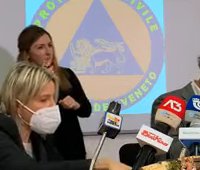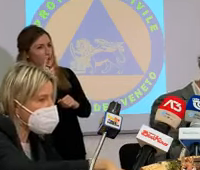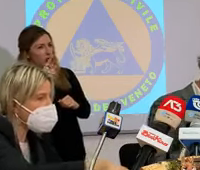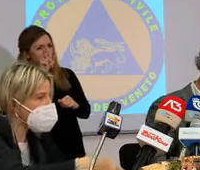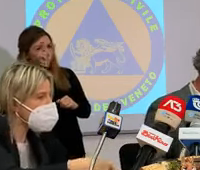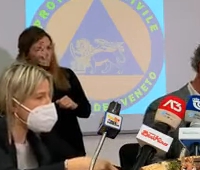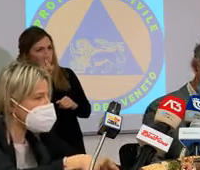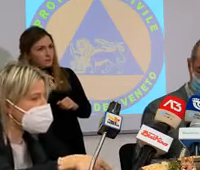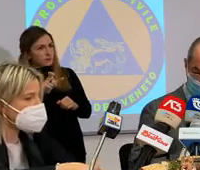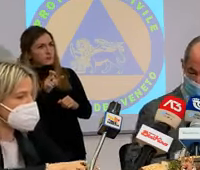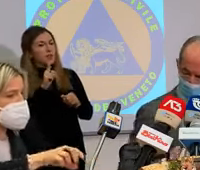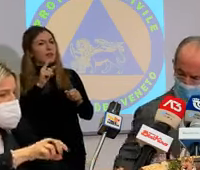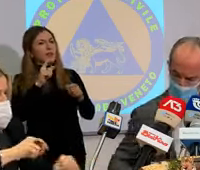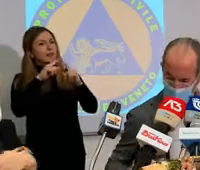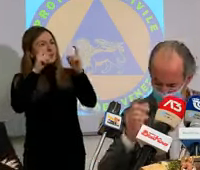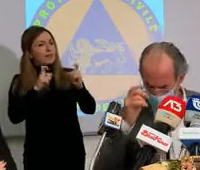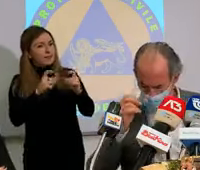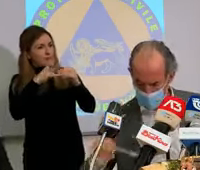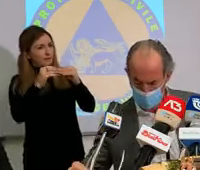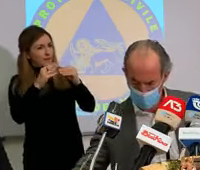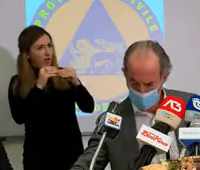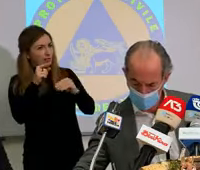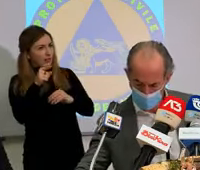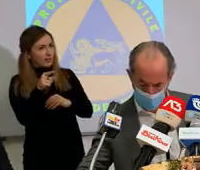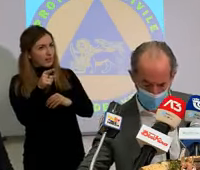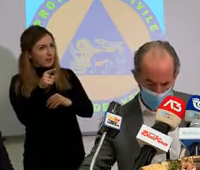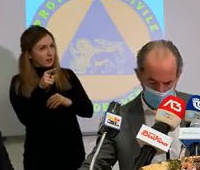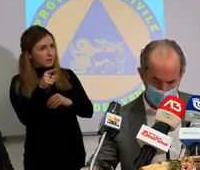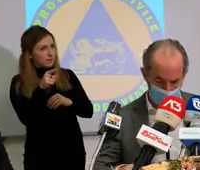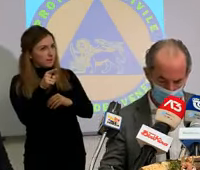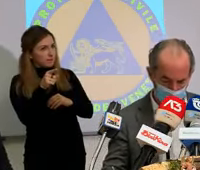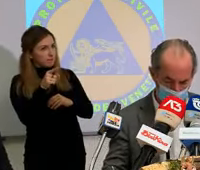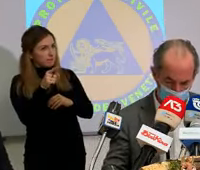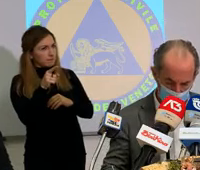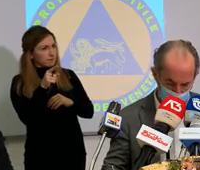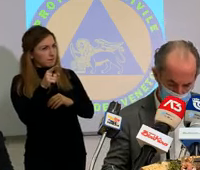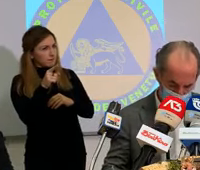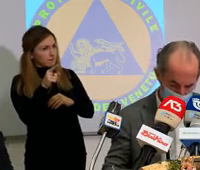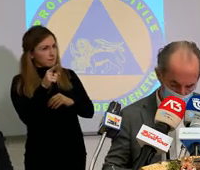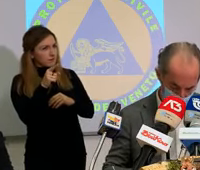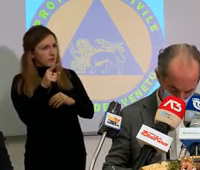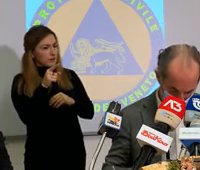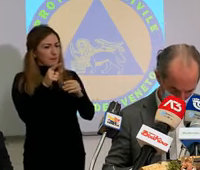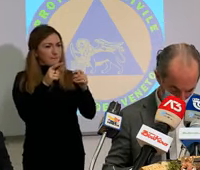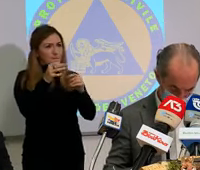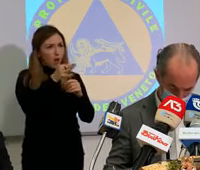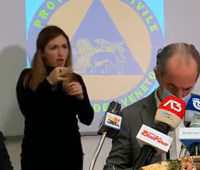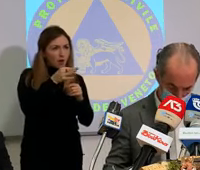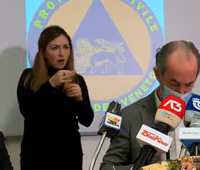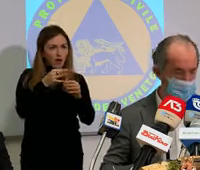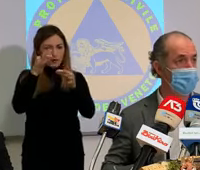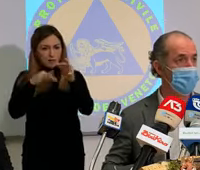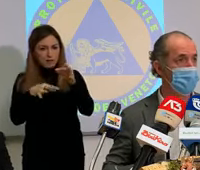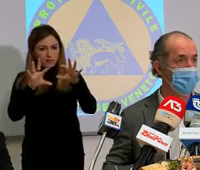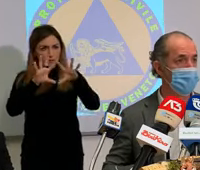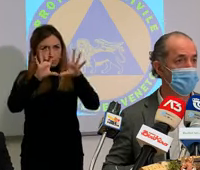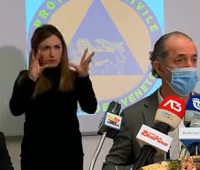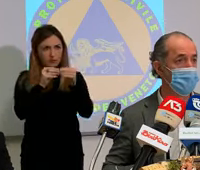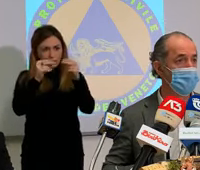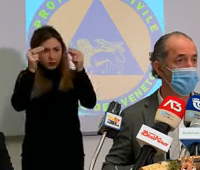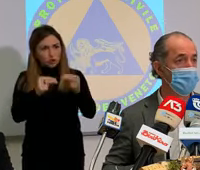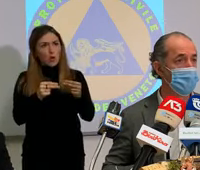relativa ai test eseguiti appunto per il veneto vede immagino dai dati che leggo la somma tra molecolari e antigienici si è scritto